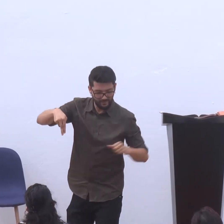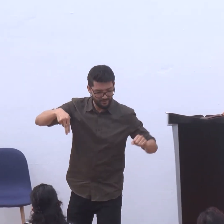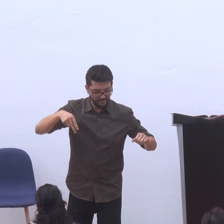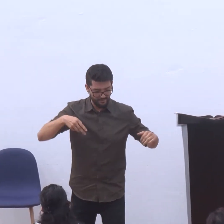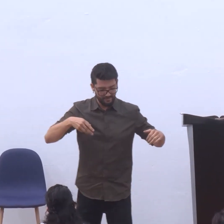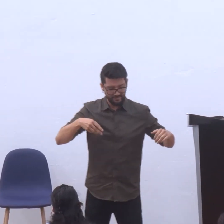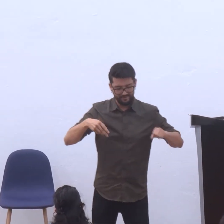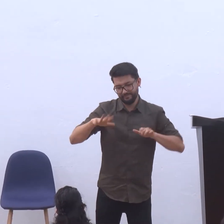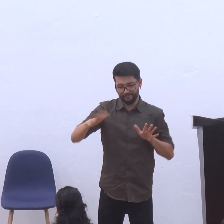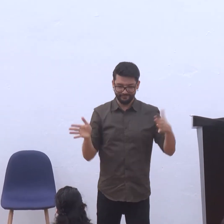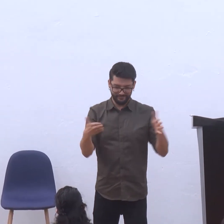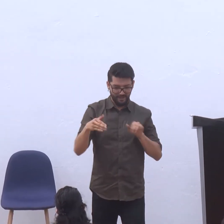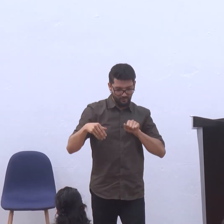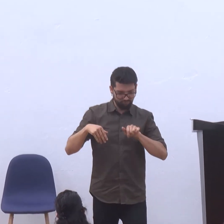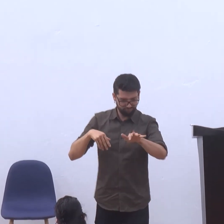codos y después de ello,